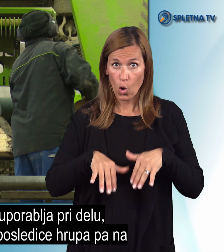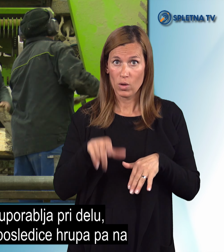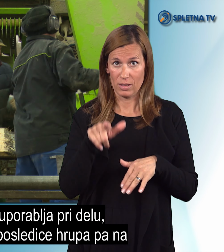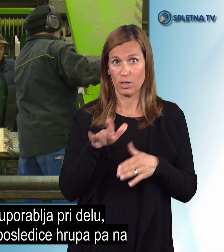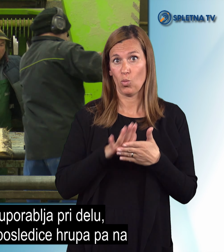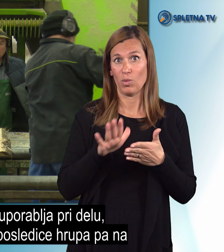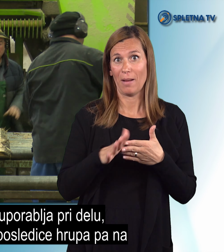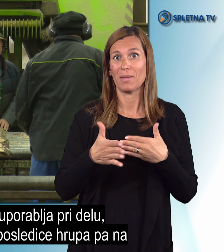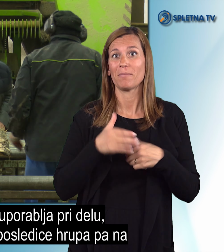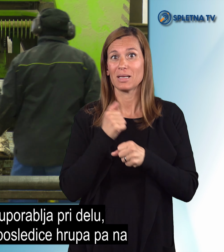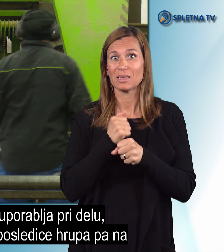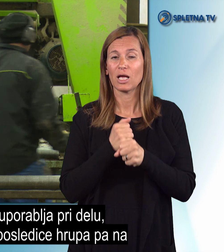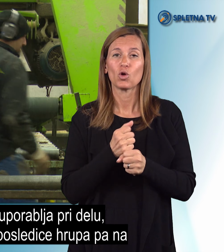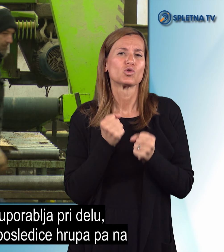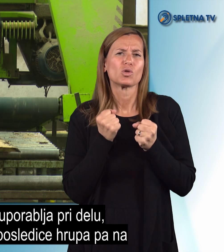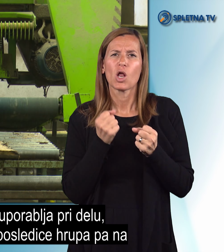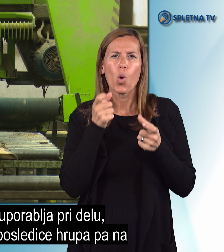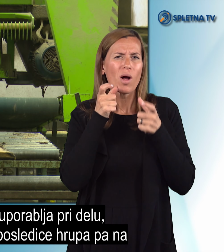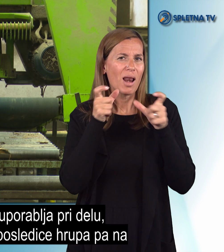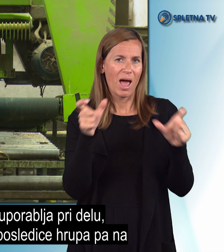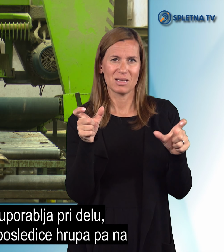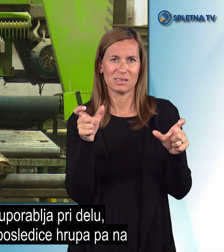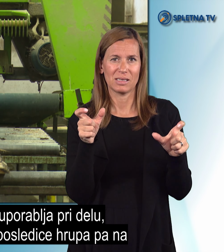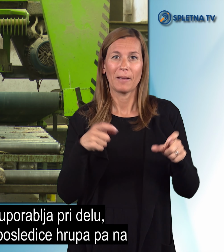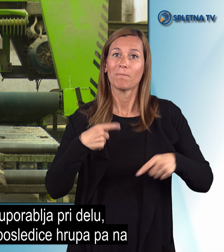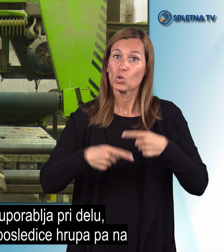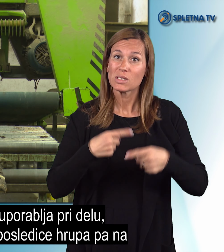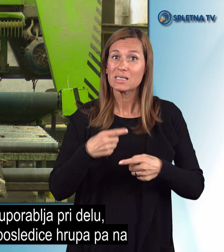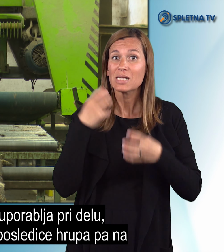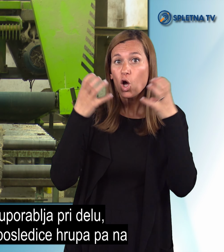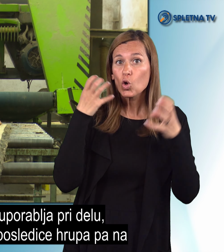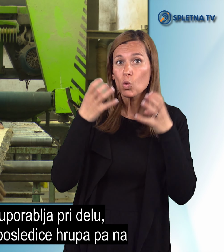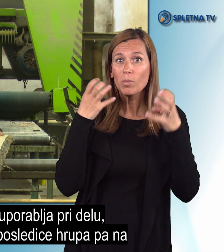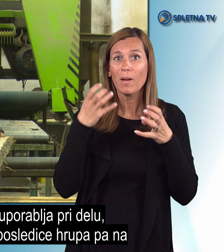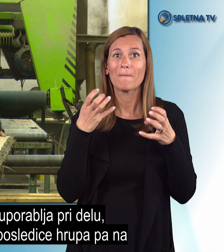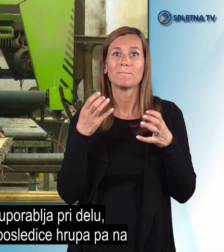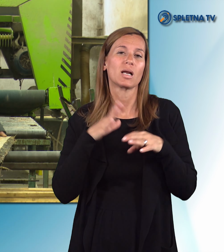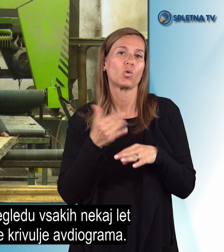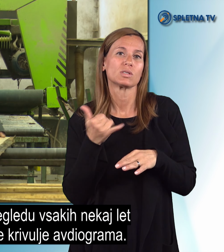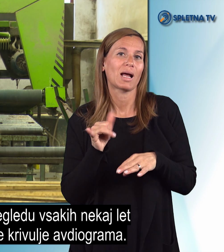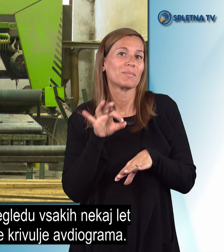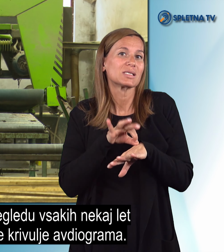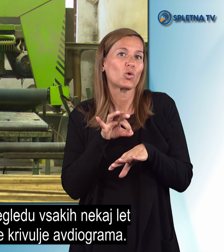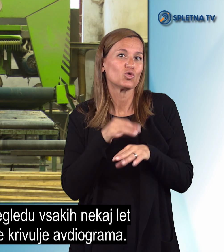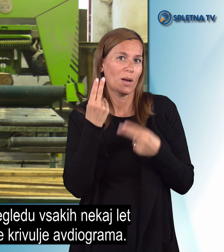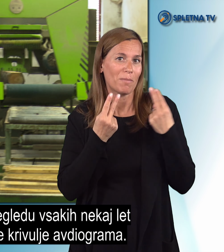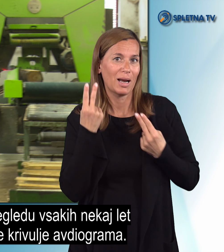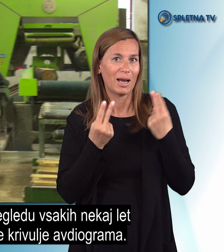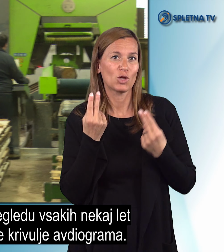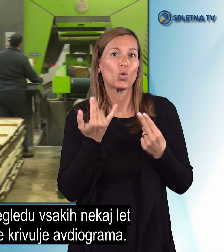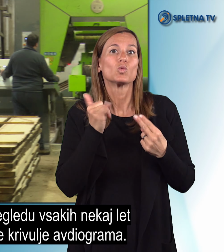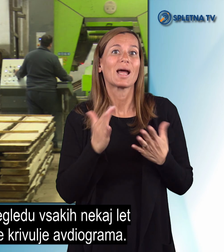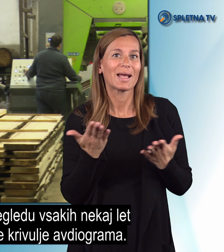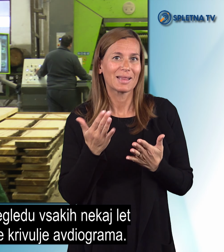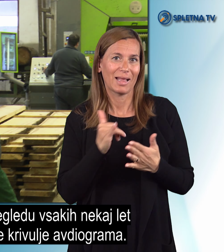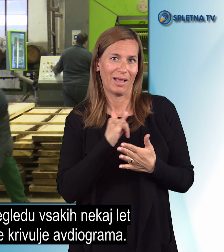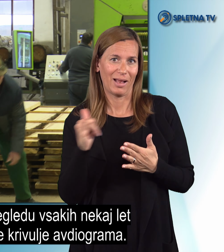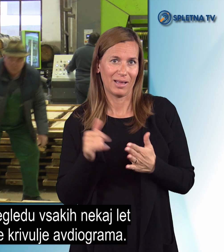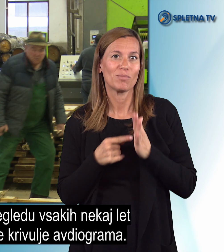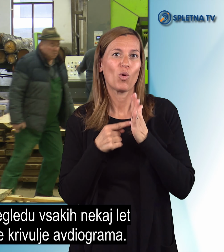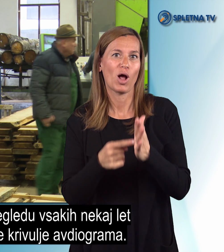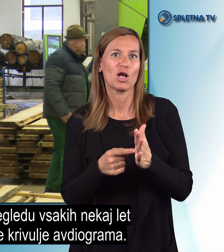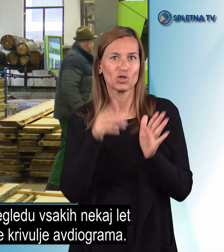Stroji, ki jih uporablja pri delu, so zelo glasni. Posledice hrupa pa na zdravniškem pregledu vsakih